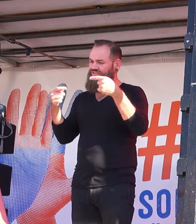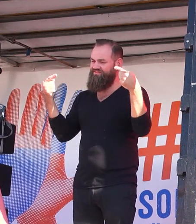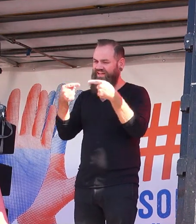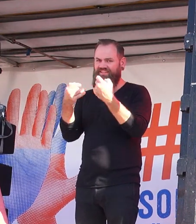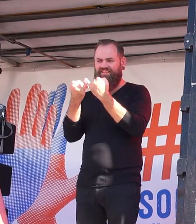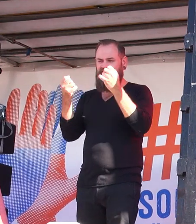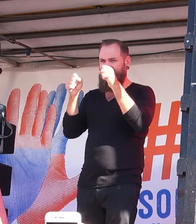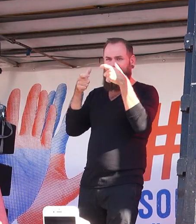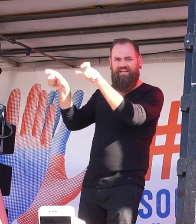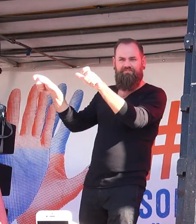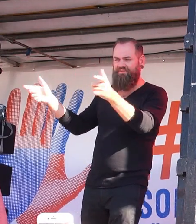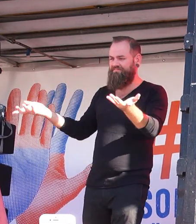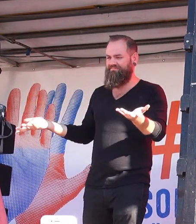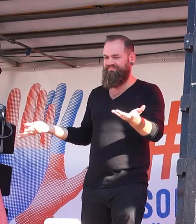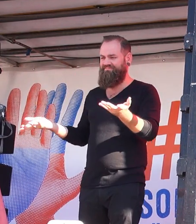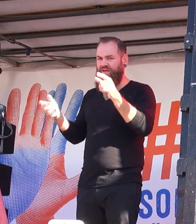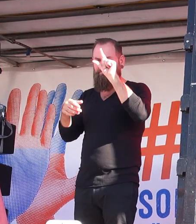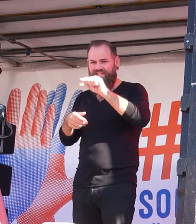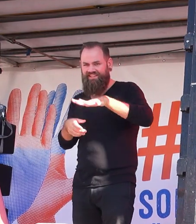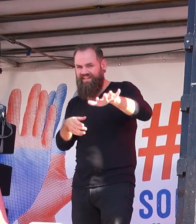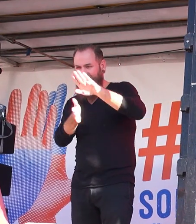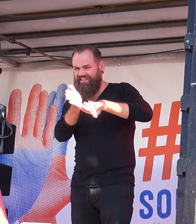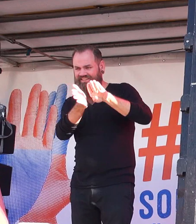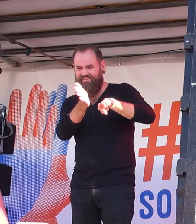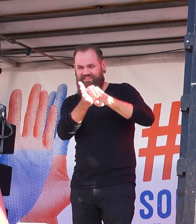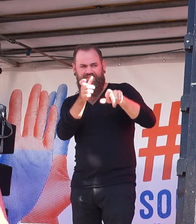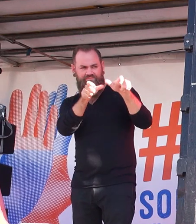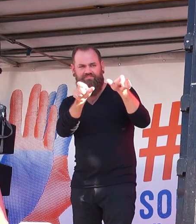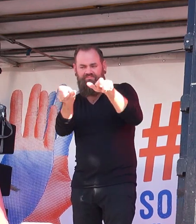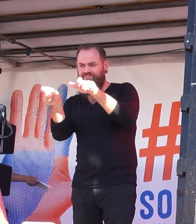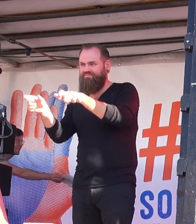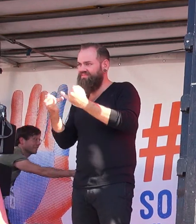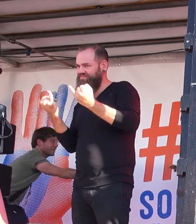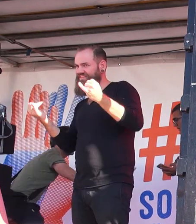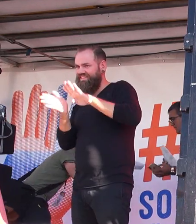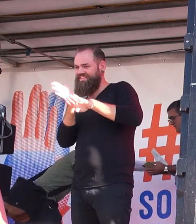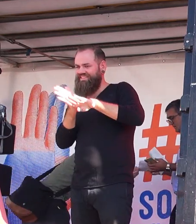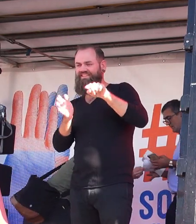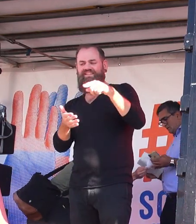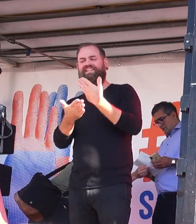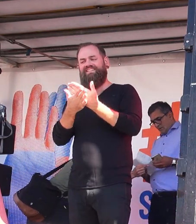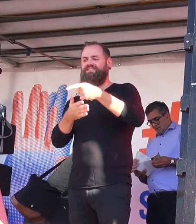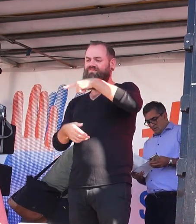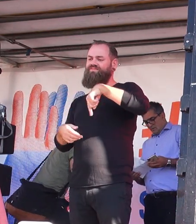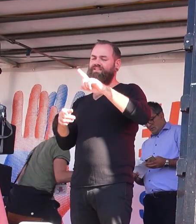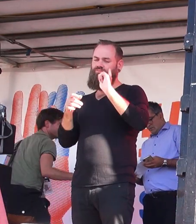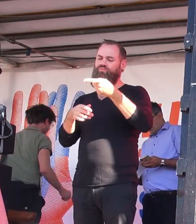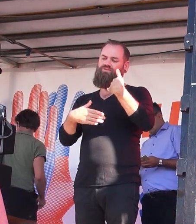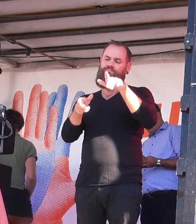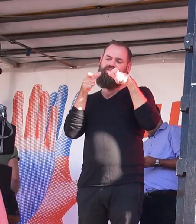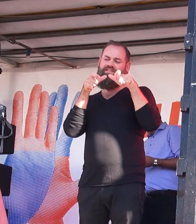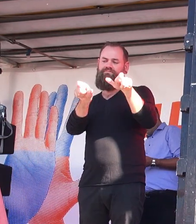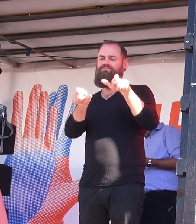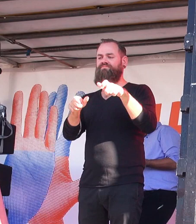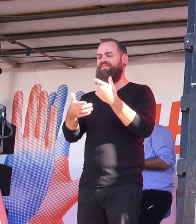von Minderheiten und Gruppen im Alltag? Das ist die eigentliche Aufgabe, die bevorsteht. Insofern ist es einfach, das zu sagen. Und